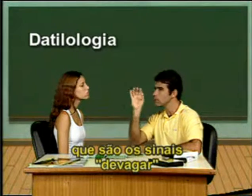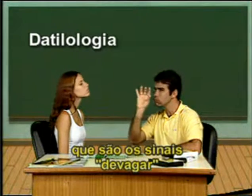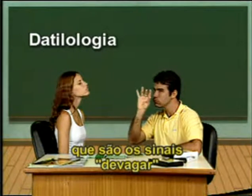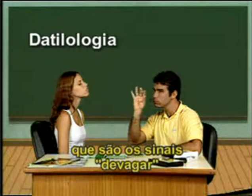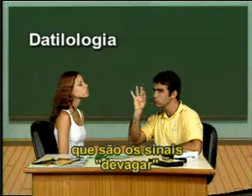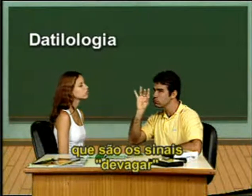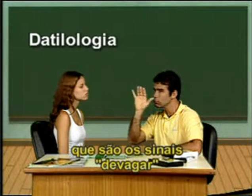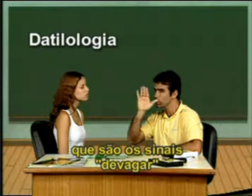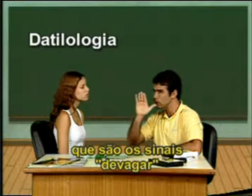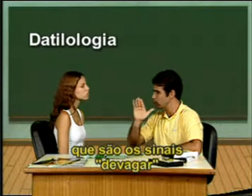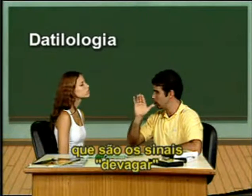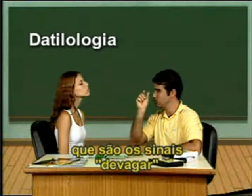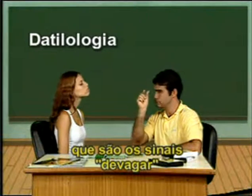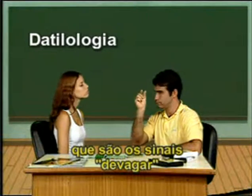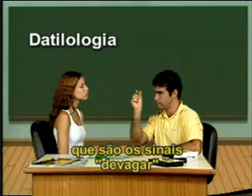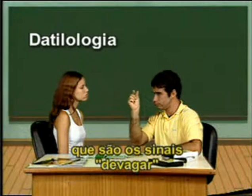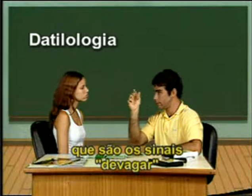que são os sinais devagar,